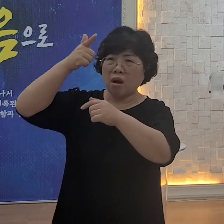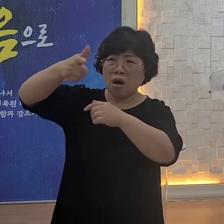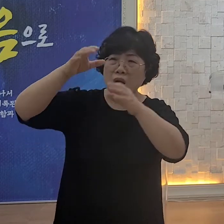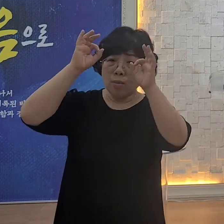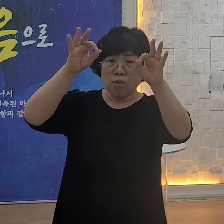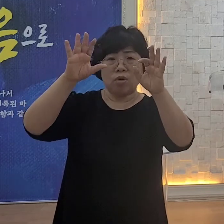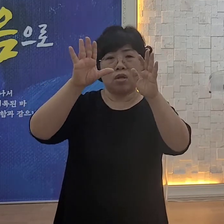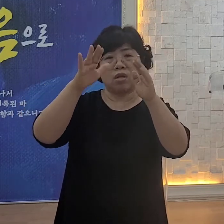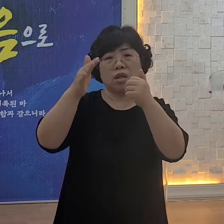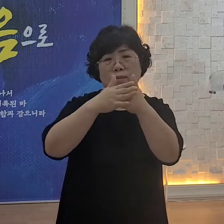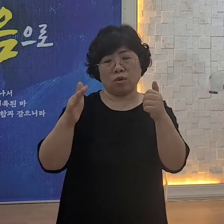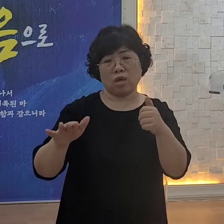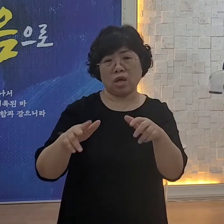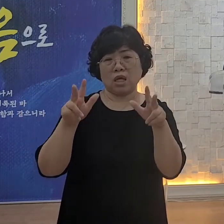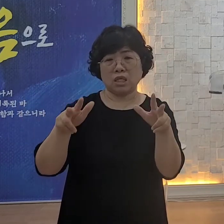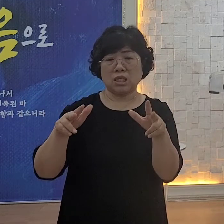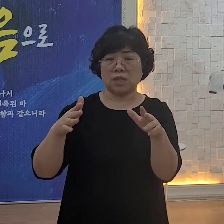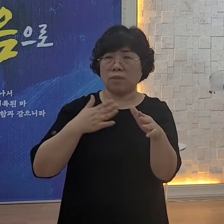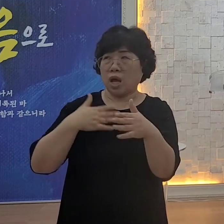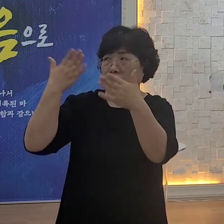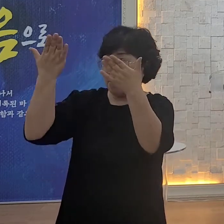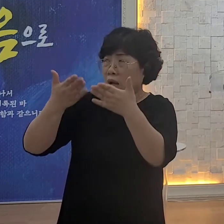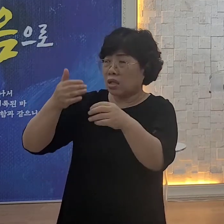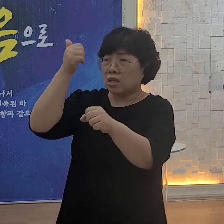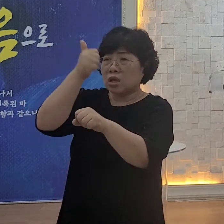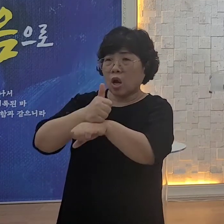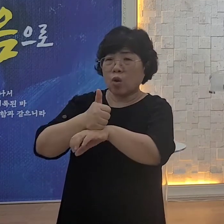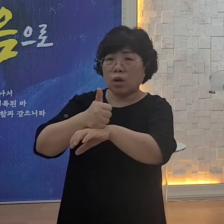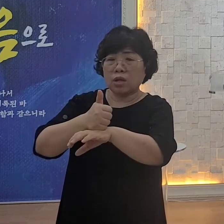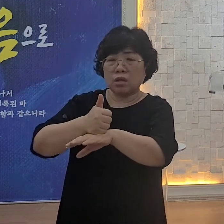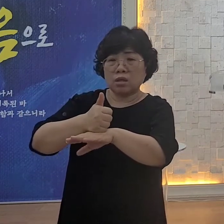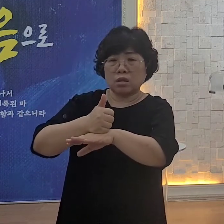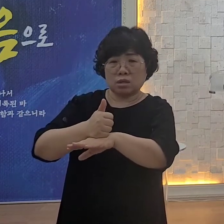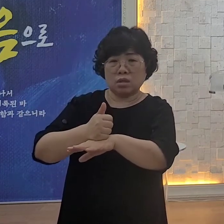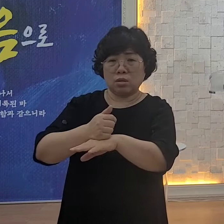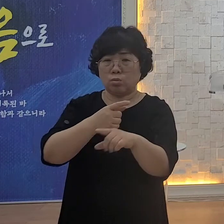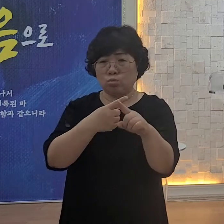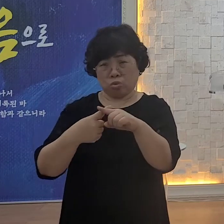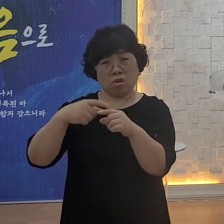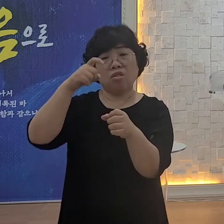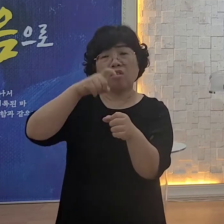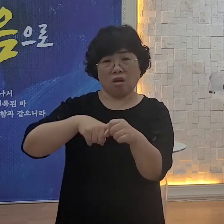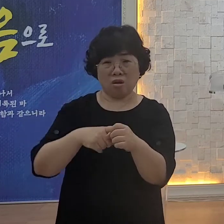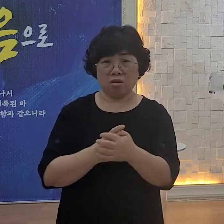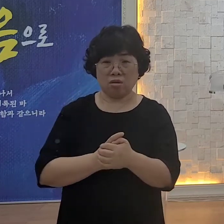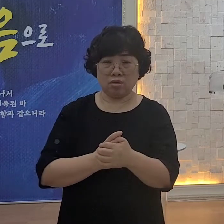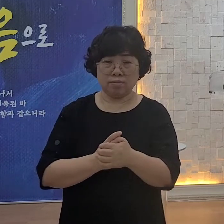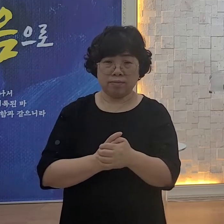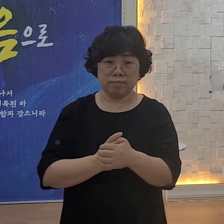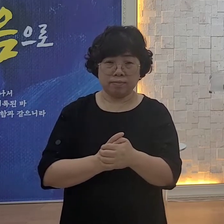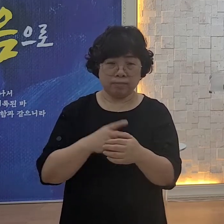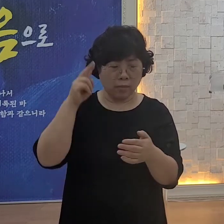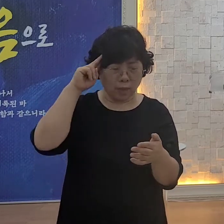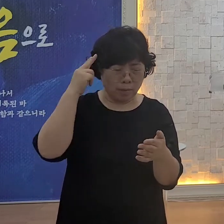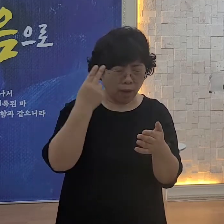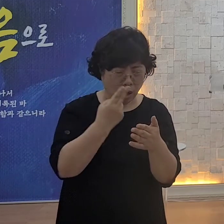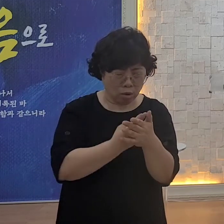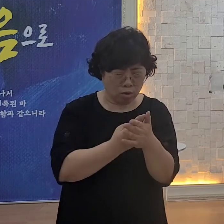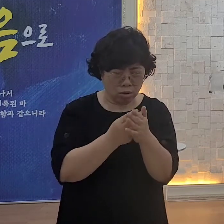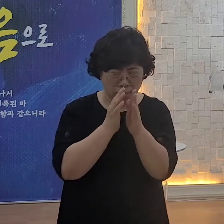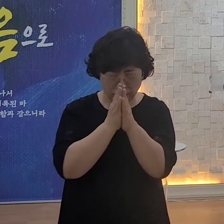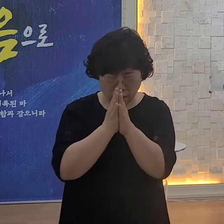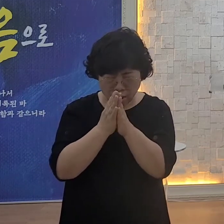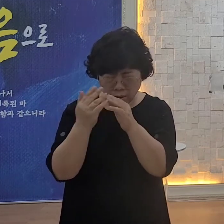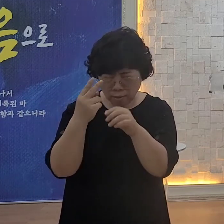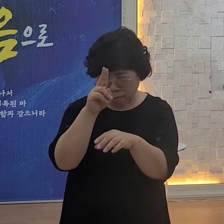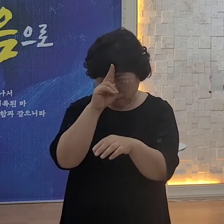여러분, 바울은 이 병을 고쳐달라고 기도했는데 들어주지 않았습니다. 네, 바울은